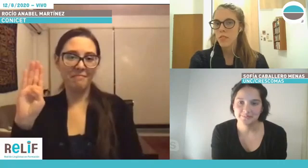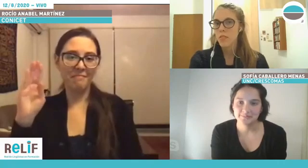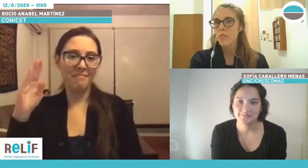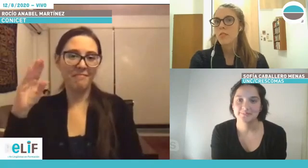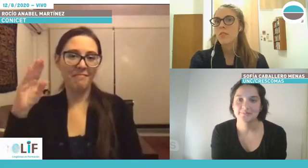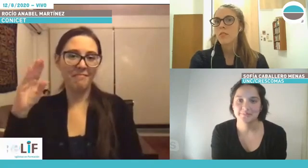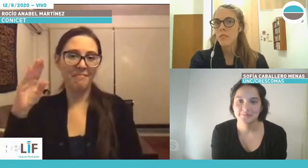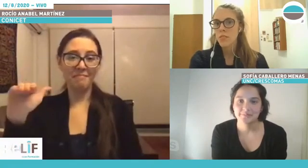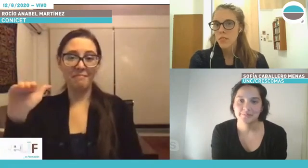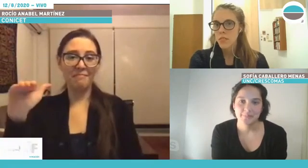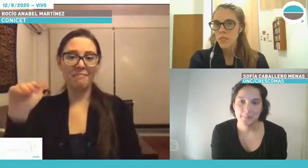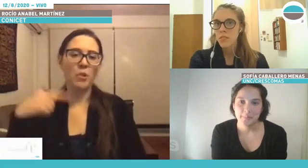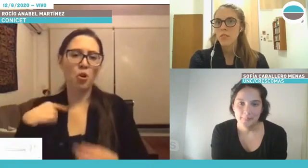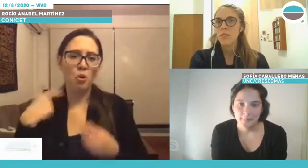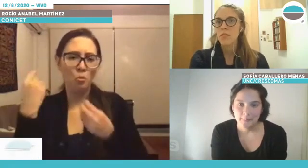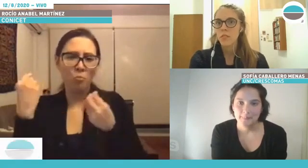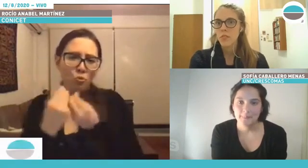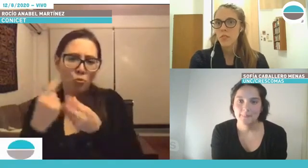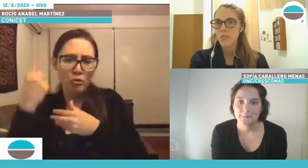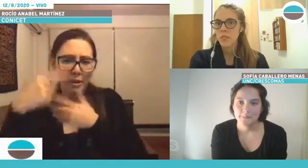B1.